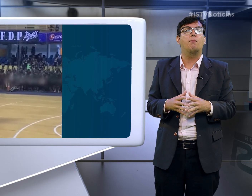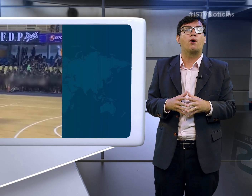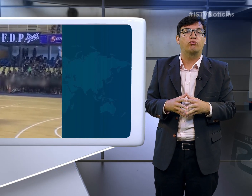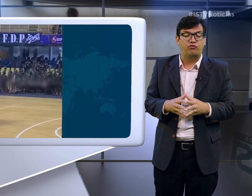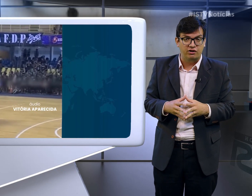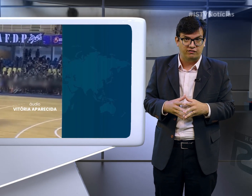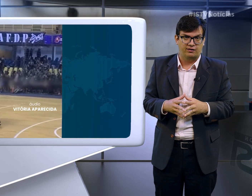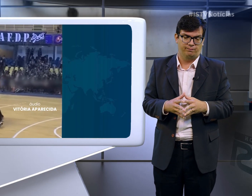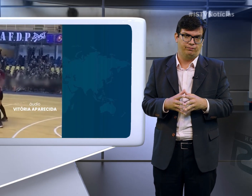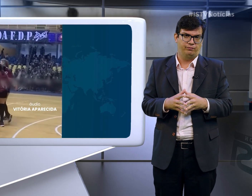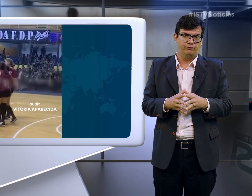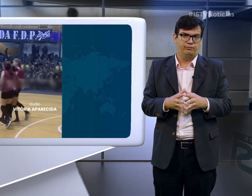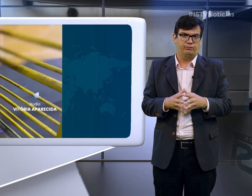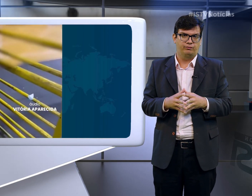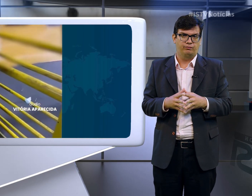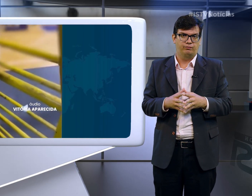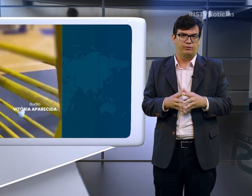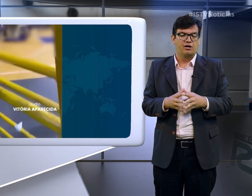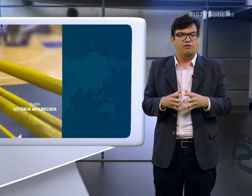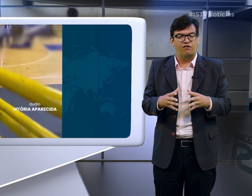um bolsista,